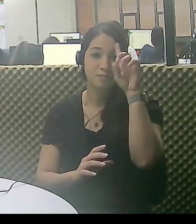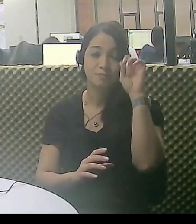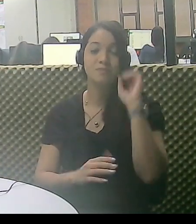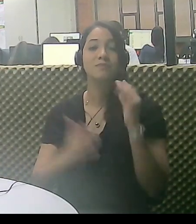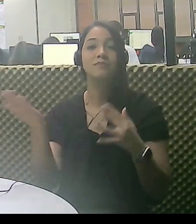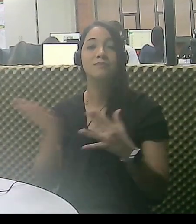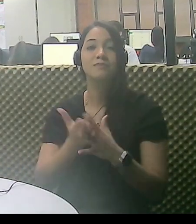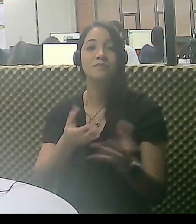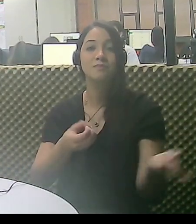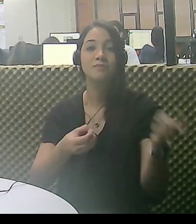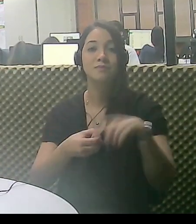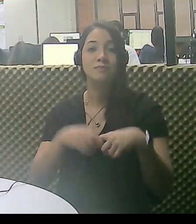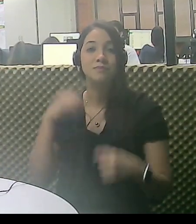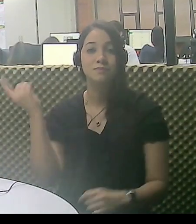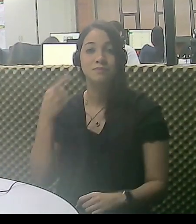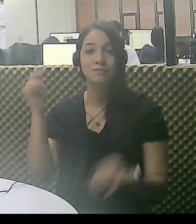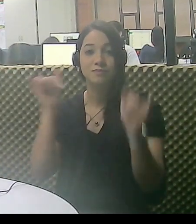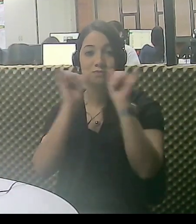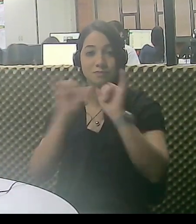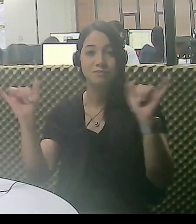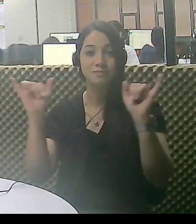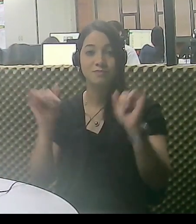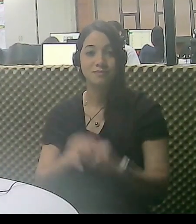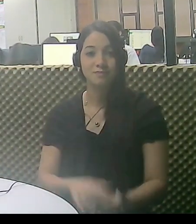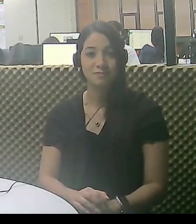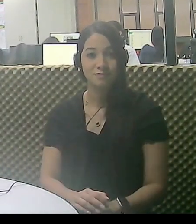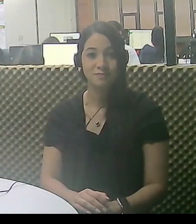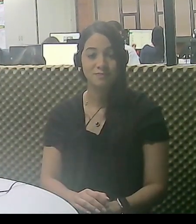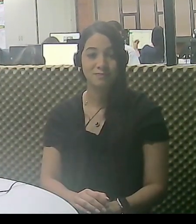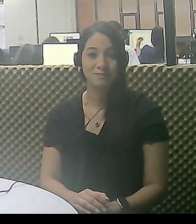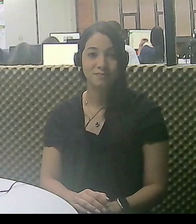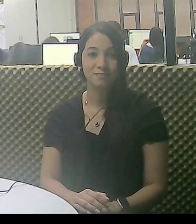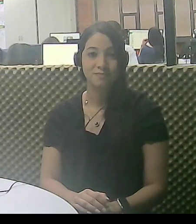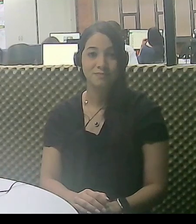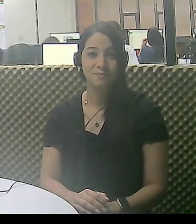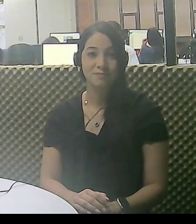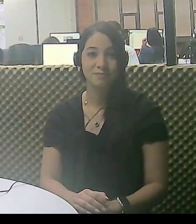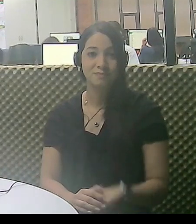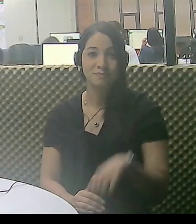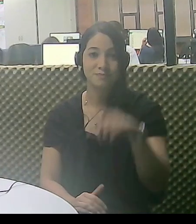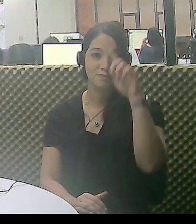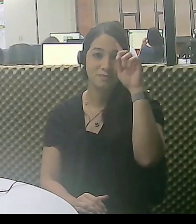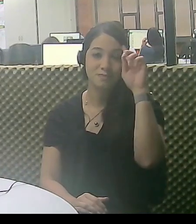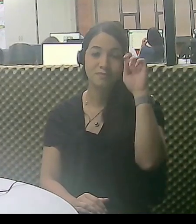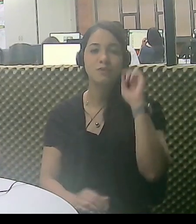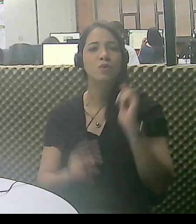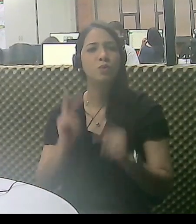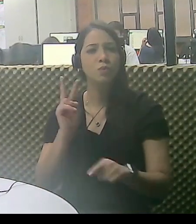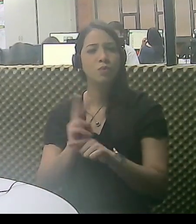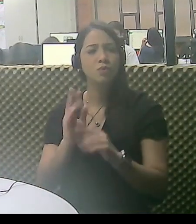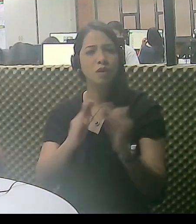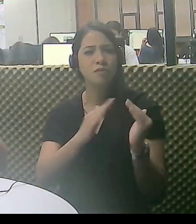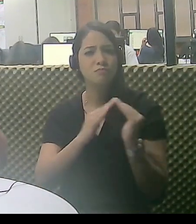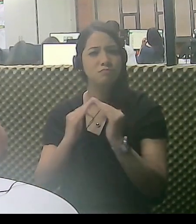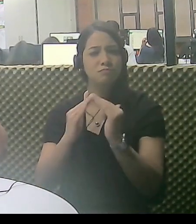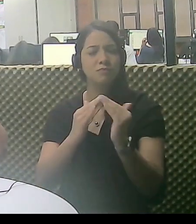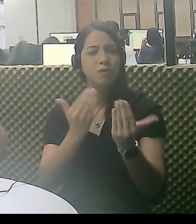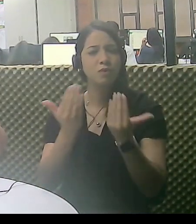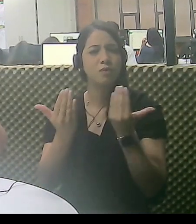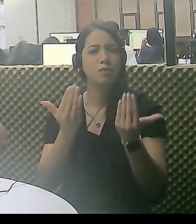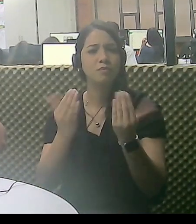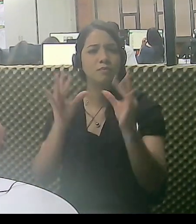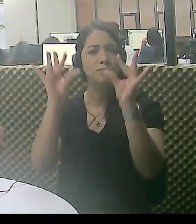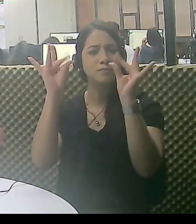Agora vamos para um rápido intervalo, já já voltamos com o Giro de Notícias. Para cuidar de um bairro tem que ser igual aqui,